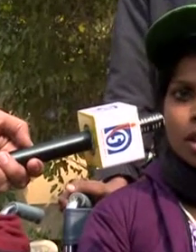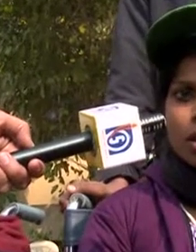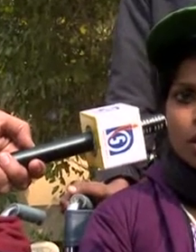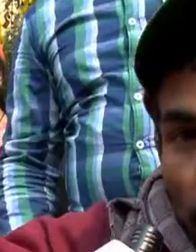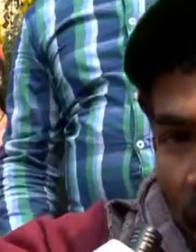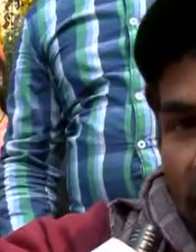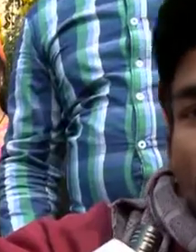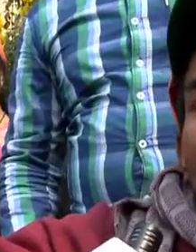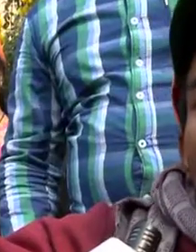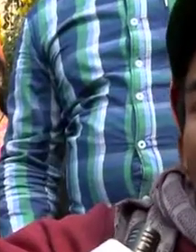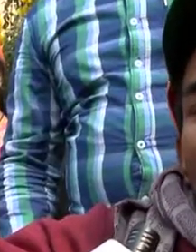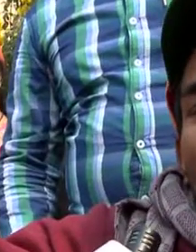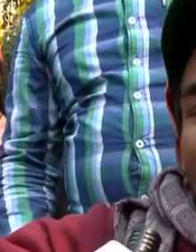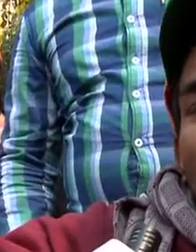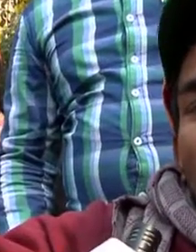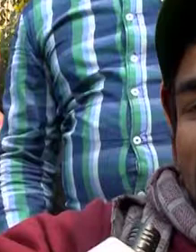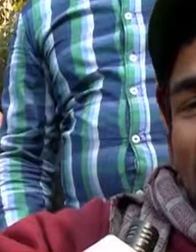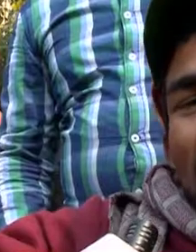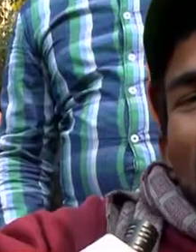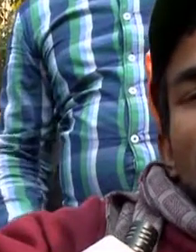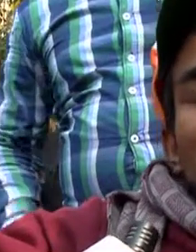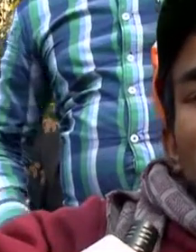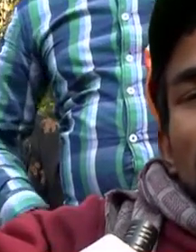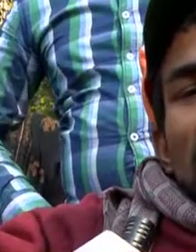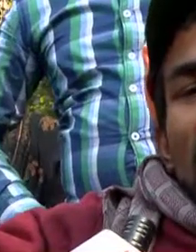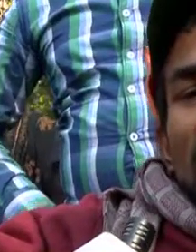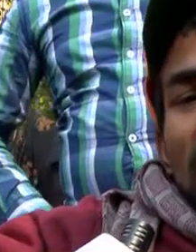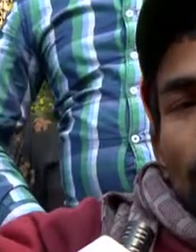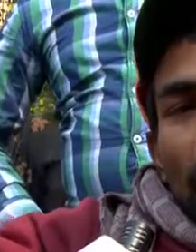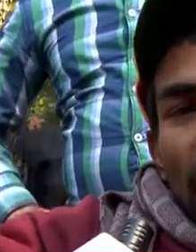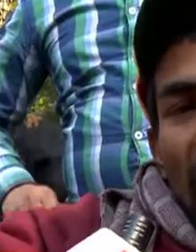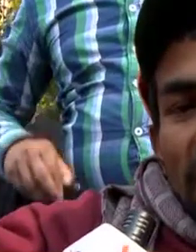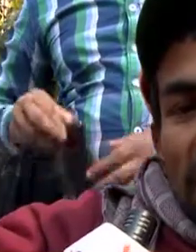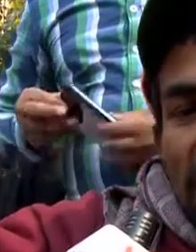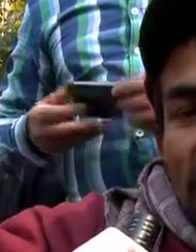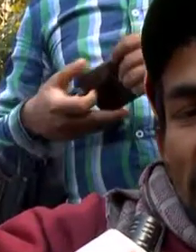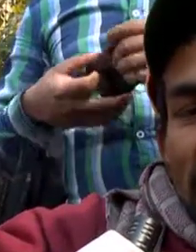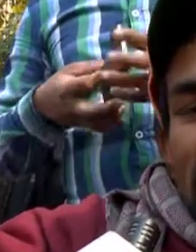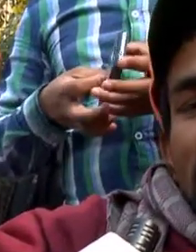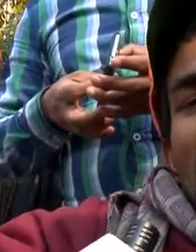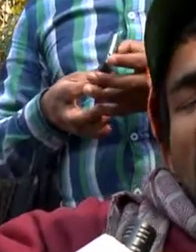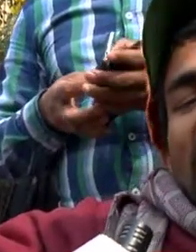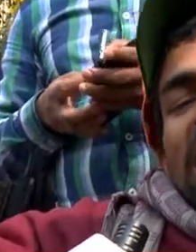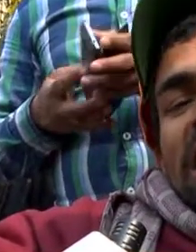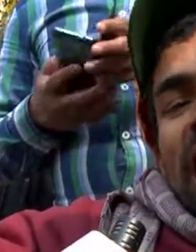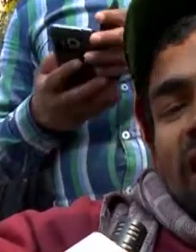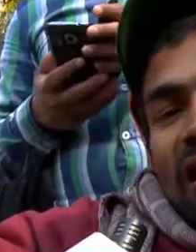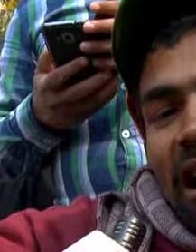लगा। पाहो लालात थतुल मोहला चेना निकनो